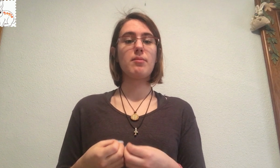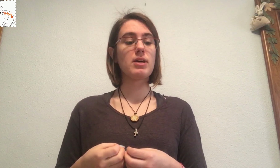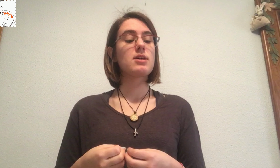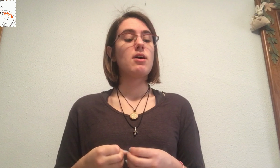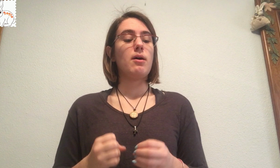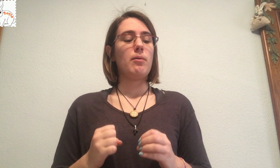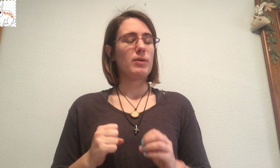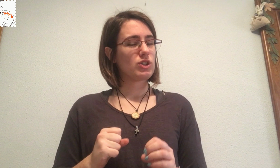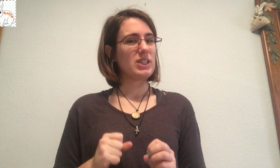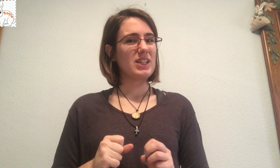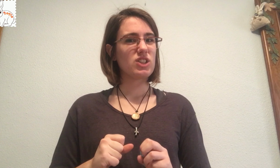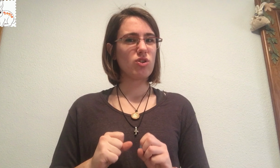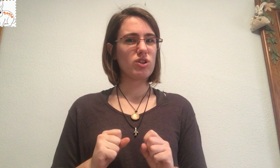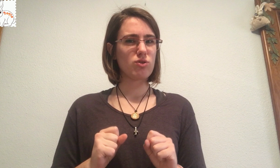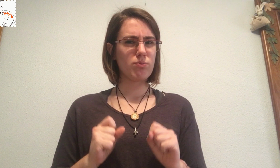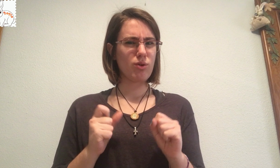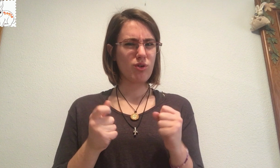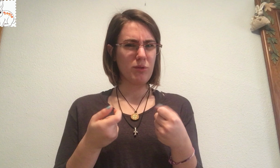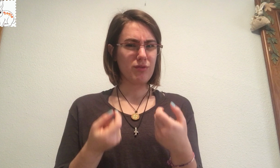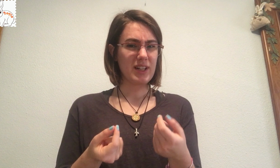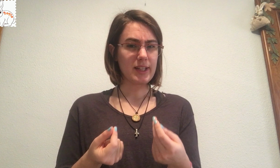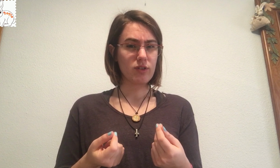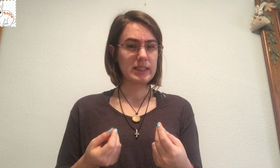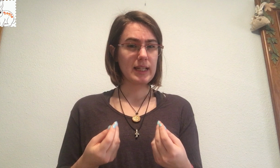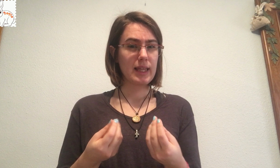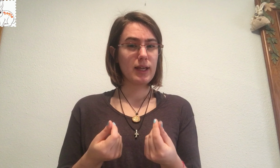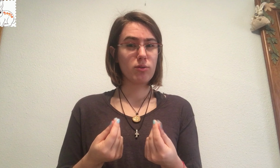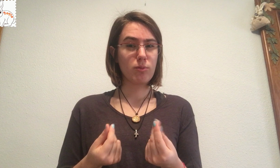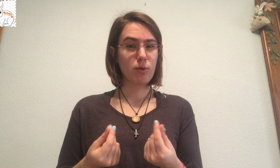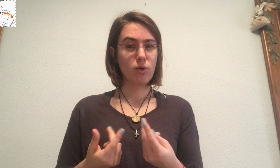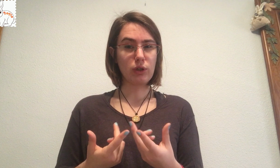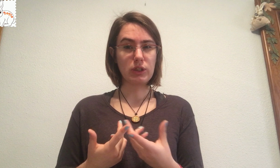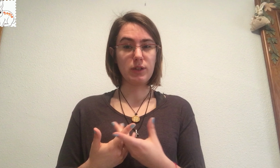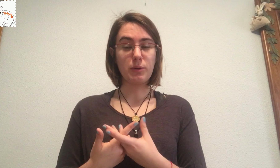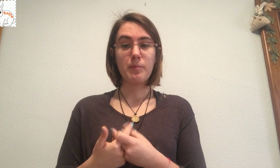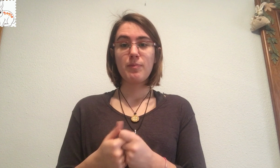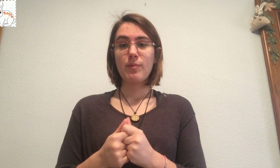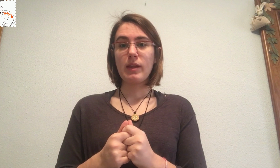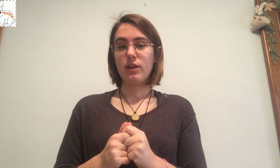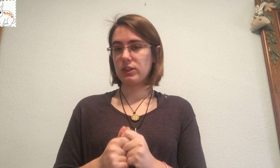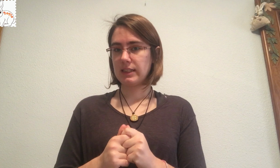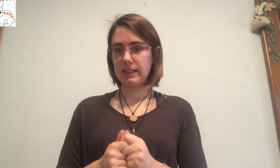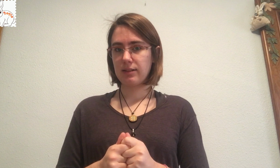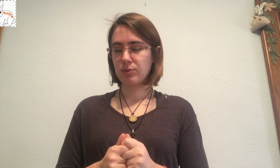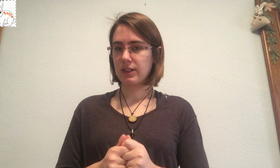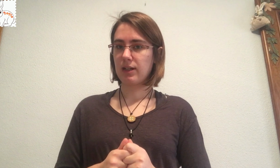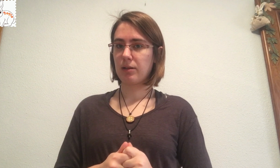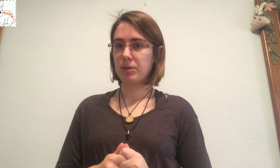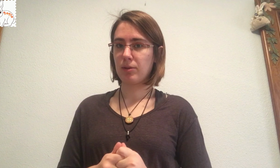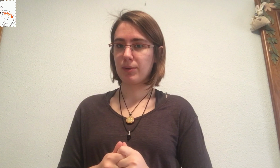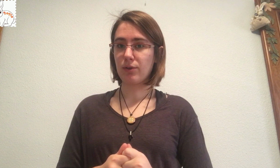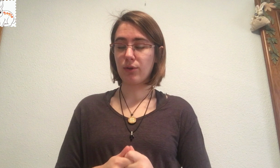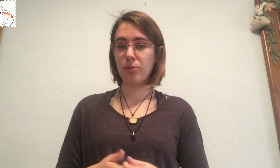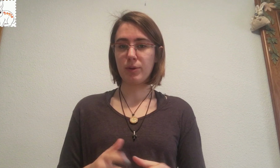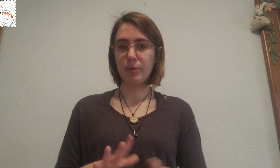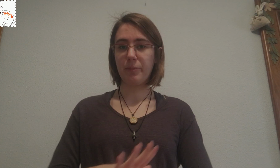demás Pero sí que Eso lo he hecho Un poco como en falta Que se quede ahí Como un poco cortillo No sé si es Vuestra misma opinión O no Pero bueno